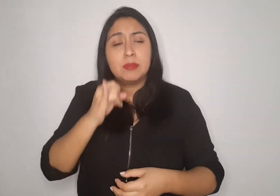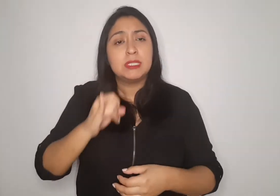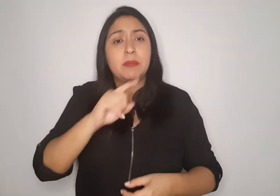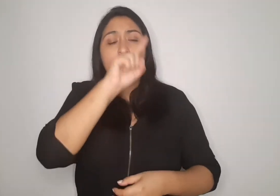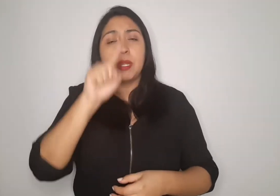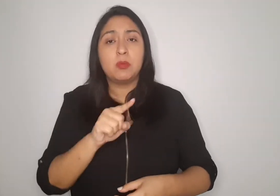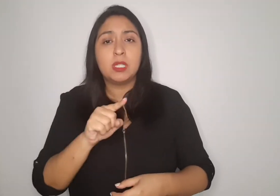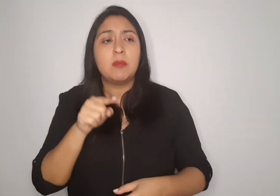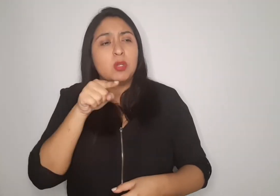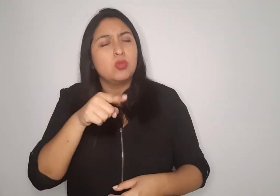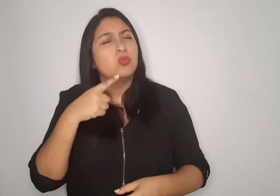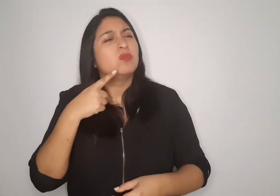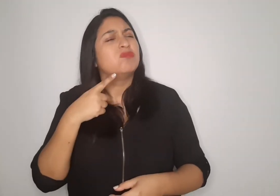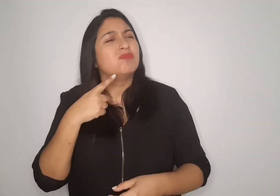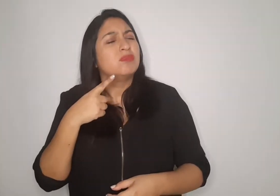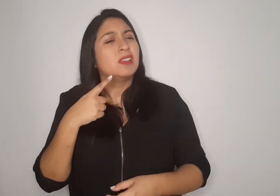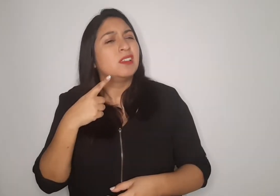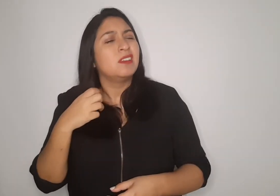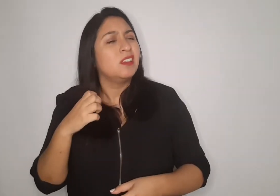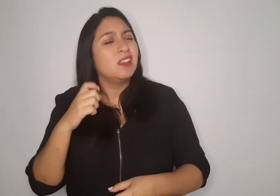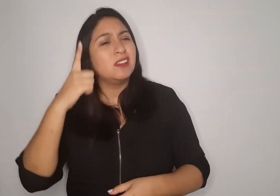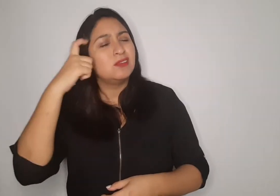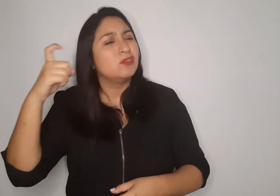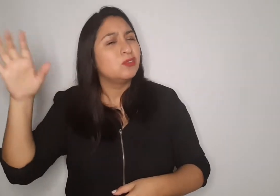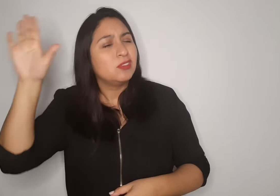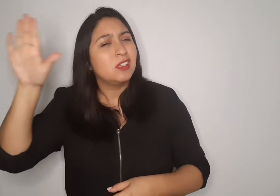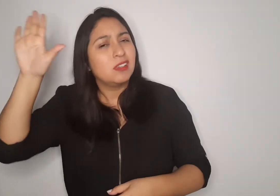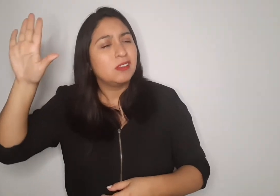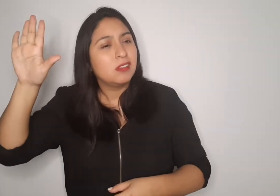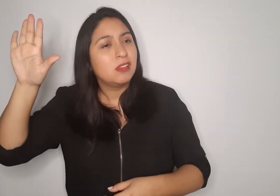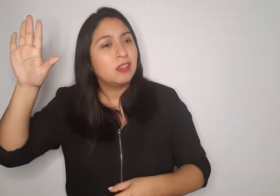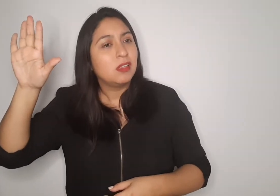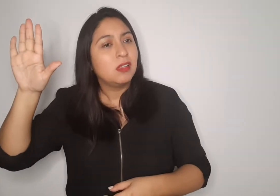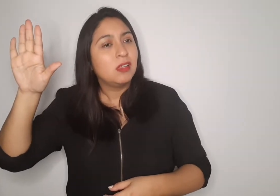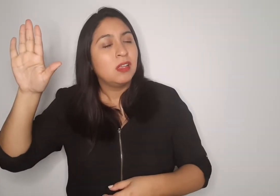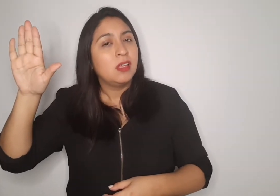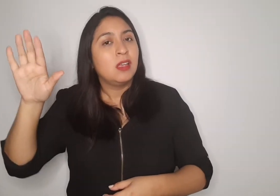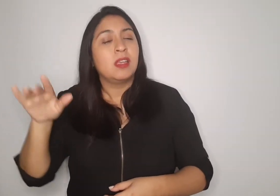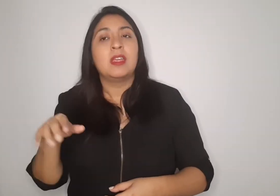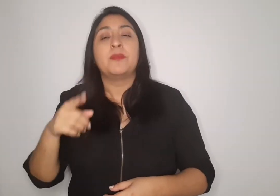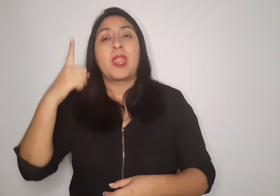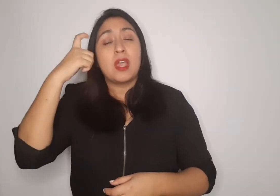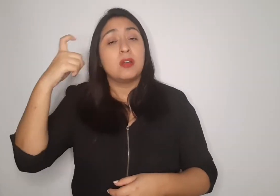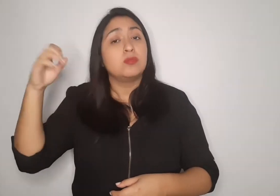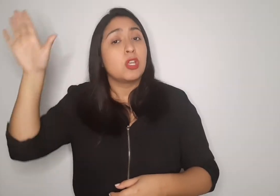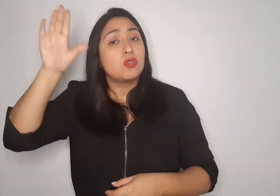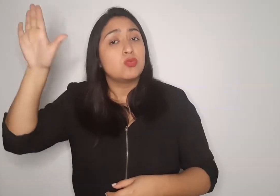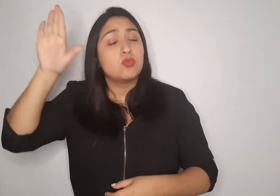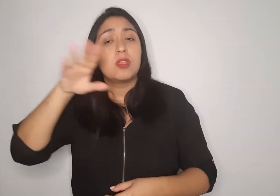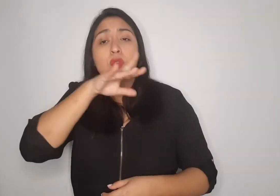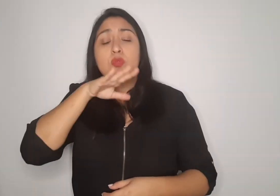¿Ya? Porque son mapas que nos ayudan a vivir también y a descifrar ciertas